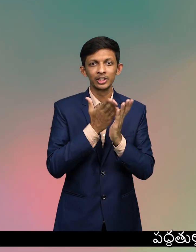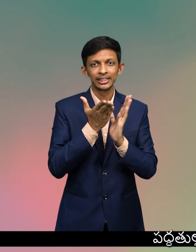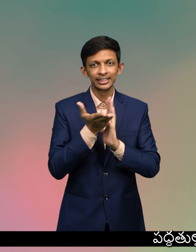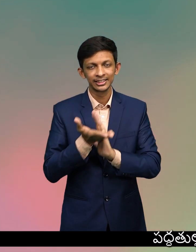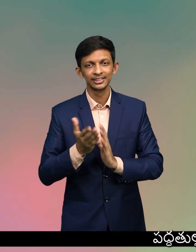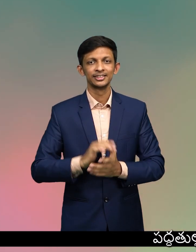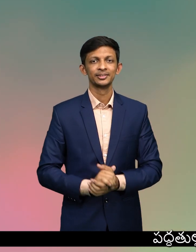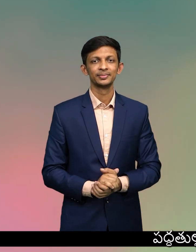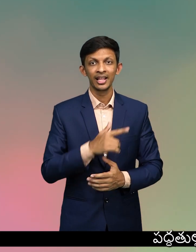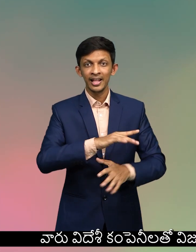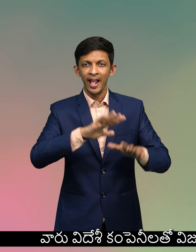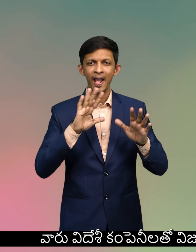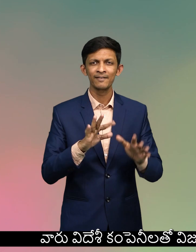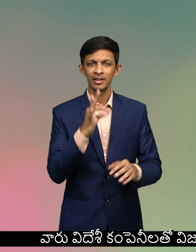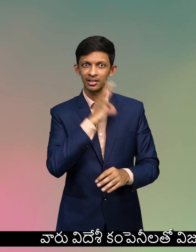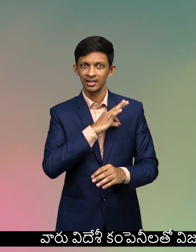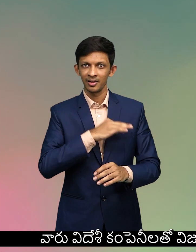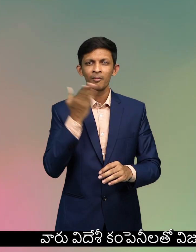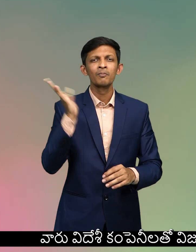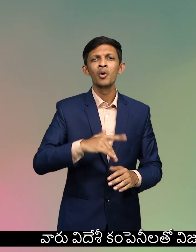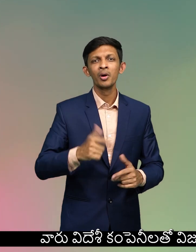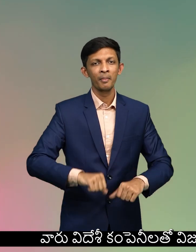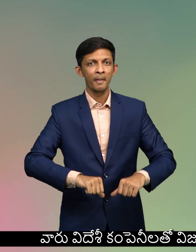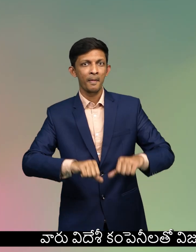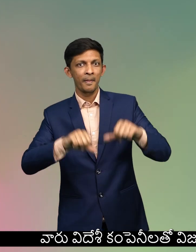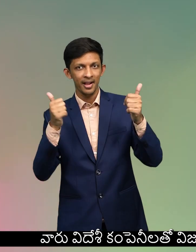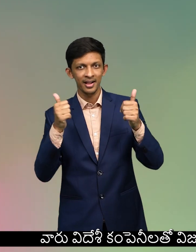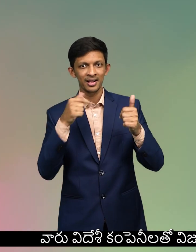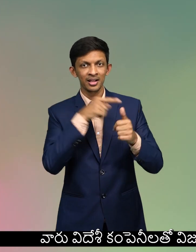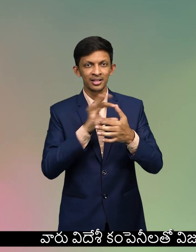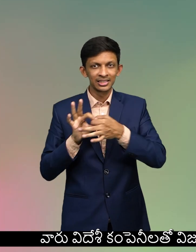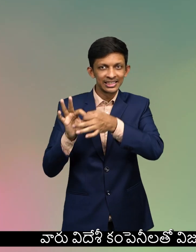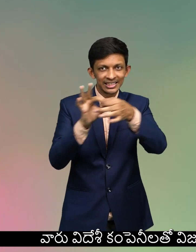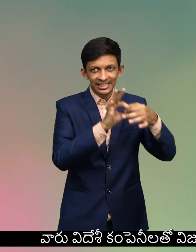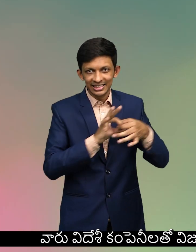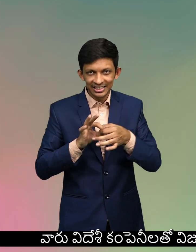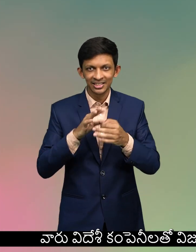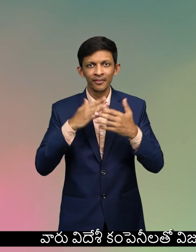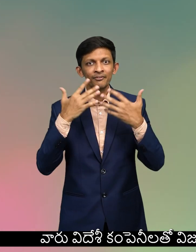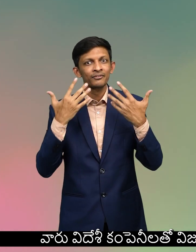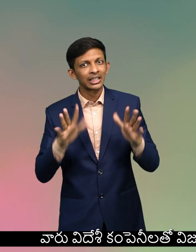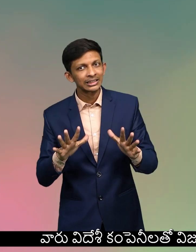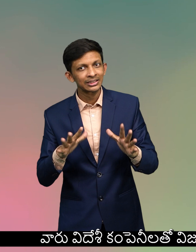పెట్టారు. వారు విదేశీ కంపెనీలతో విజయవంతమైన సహకారం నుండి పొందారు.